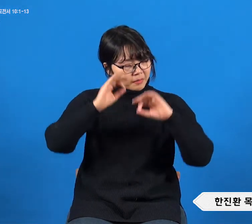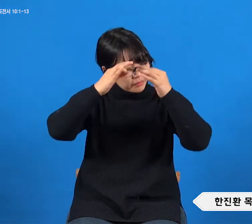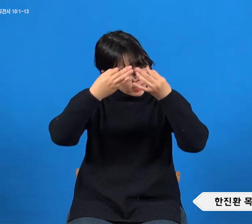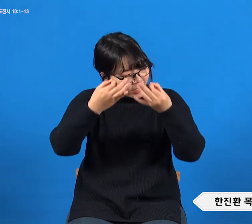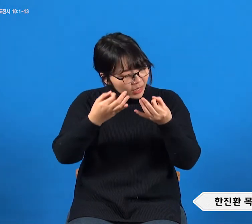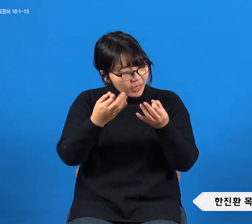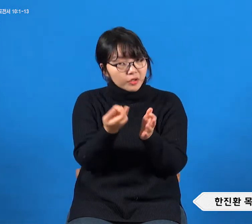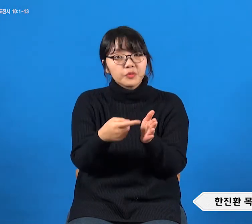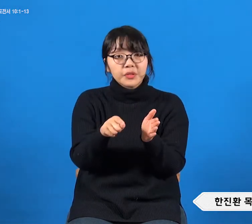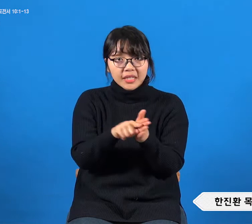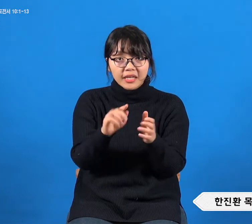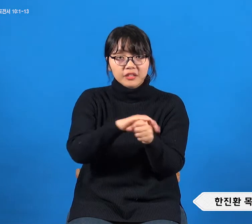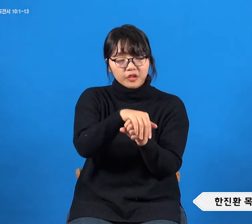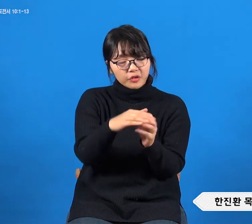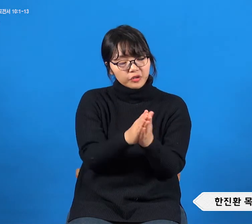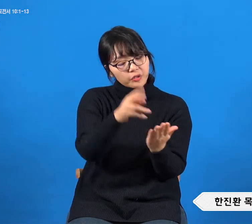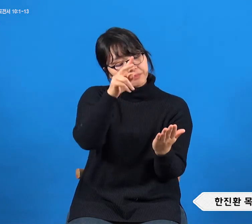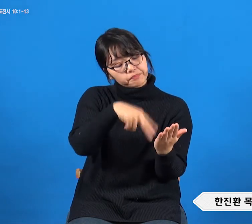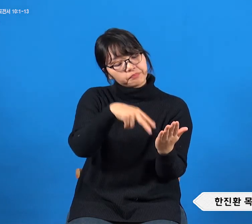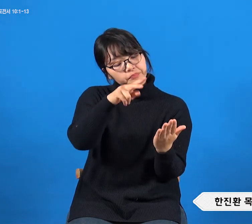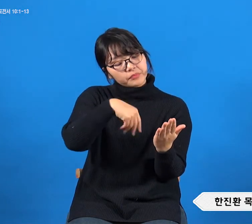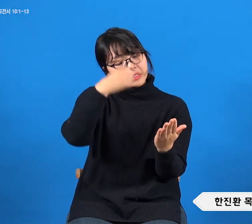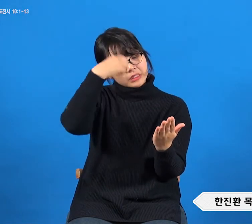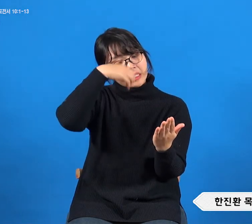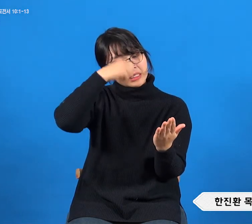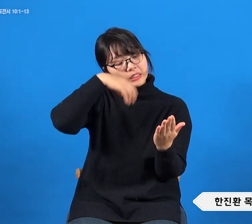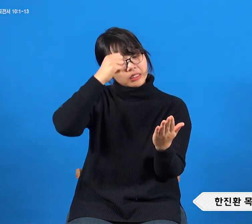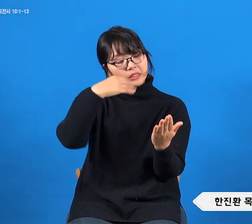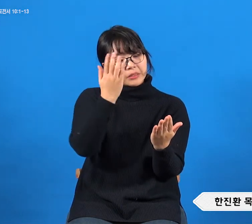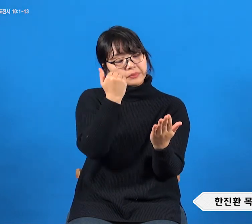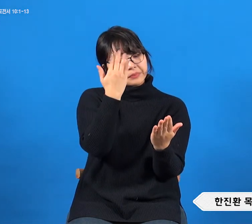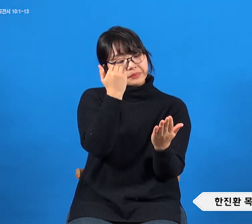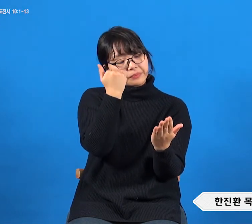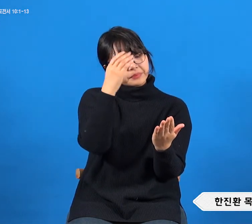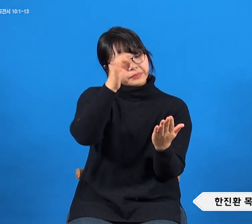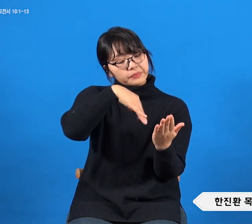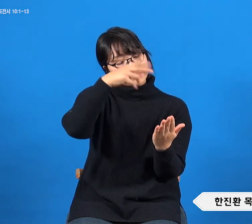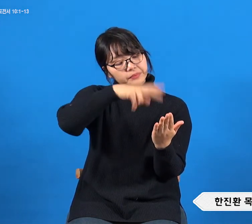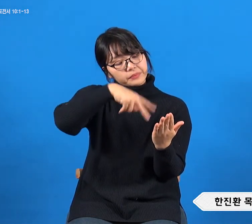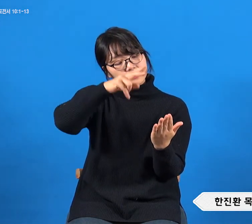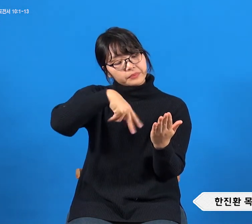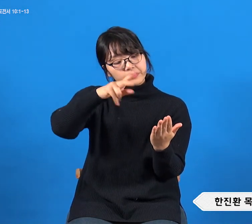읽을 때 그냥 읽지 말고 성경 속으로 들어가 보는 것이 좋습니다.